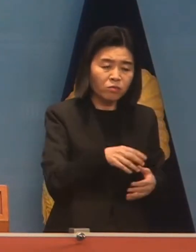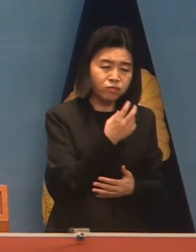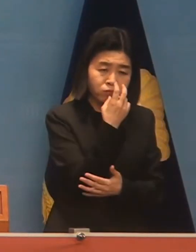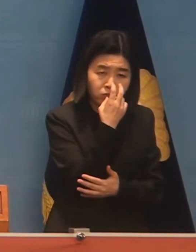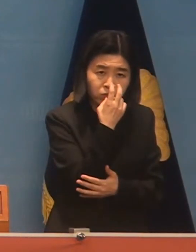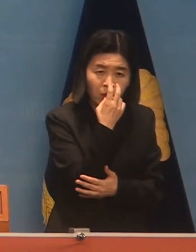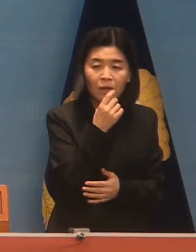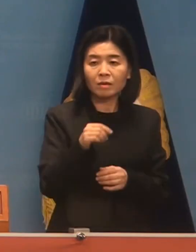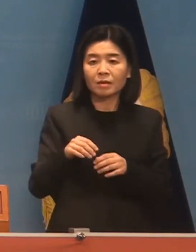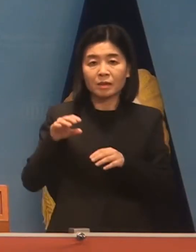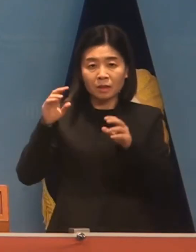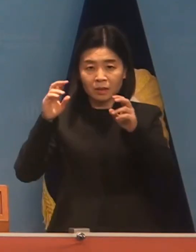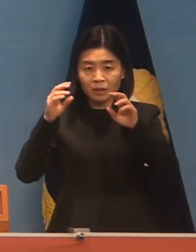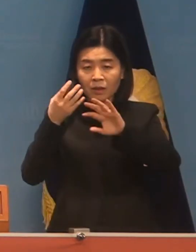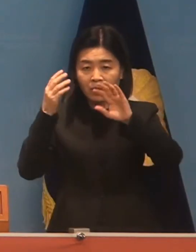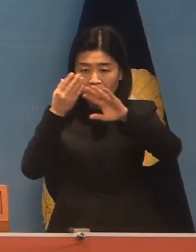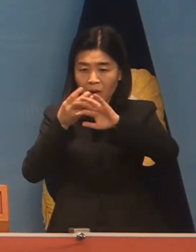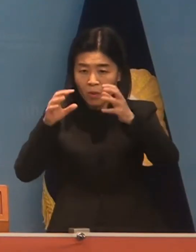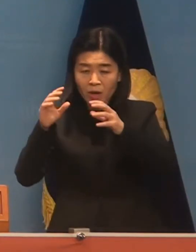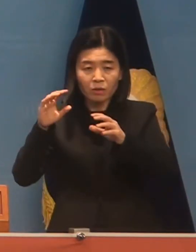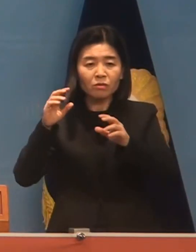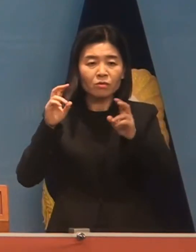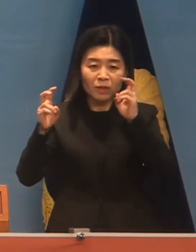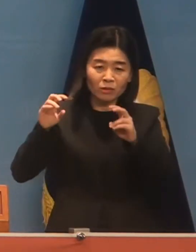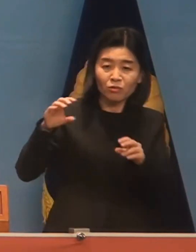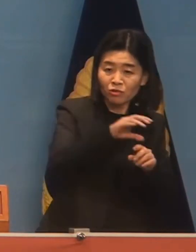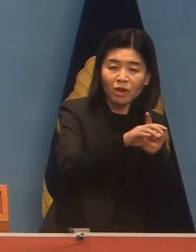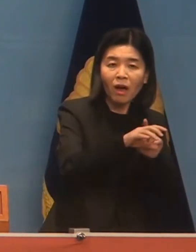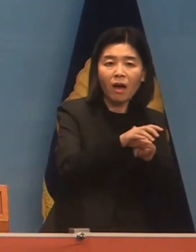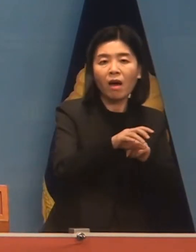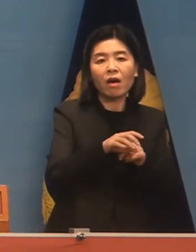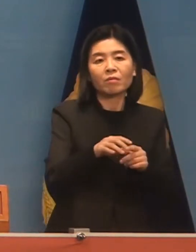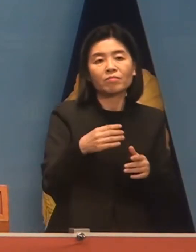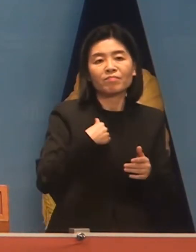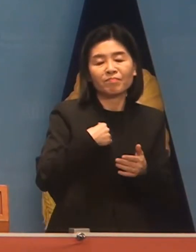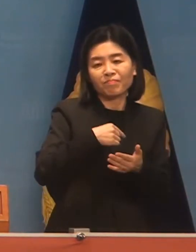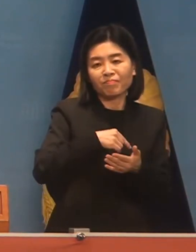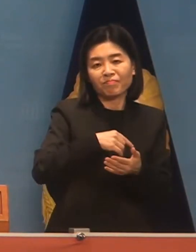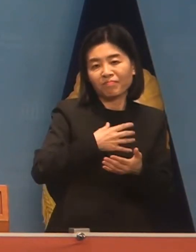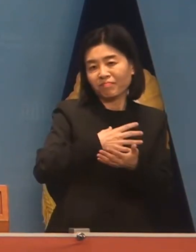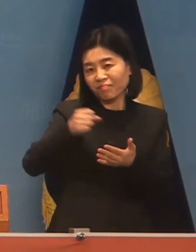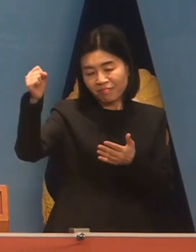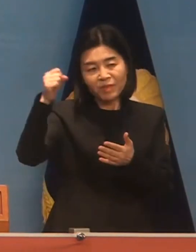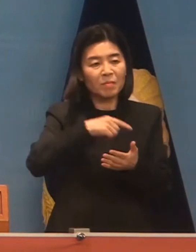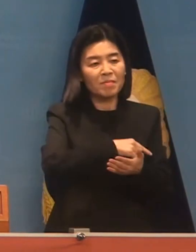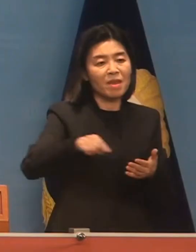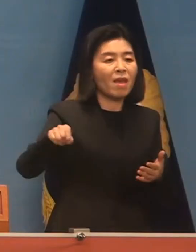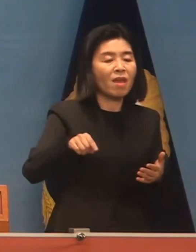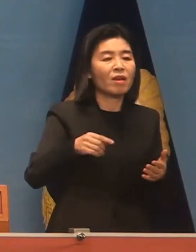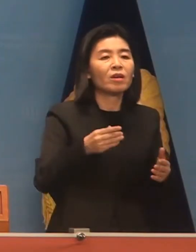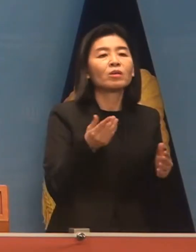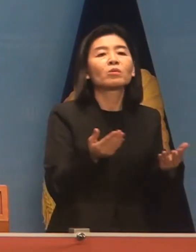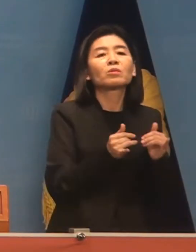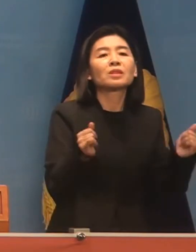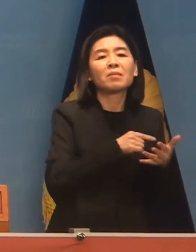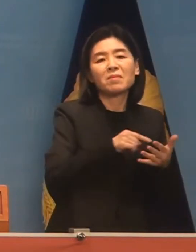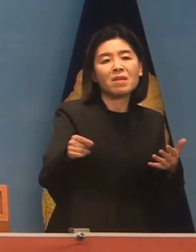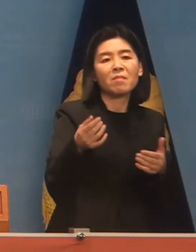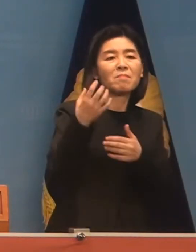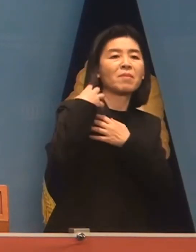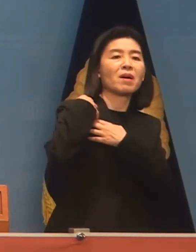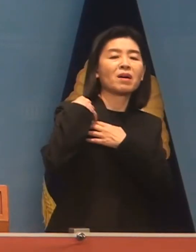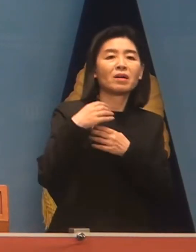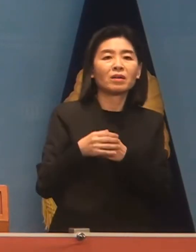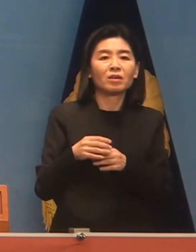자본은 책임을 회피했고 그 피해는 고스란히 노동자와 지역사회가 떠안고 있습니다. 투자